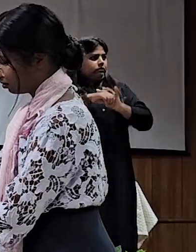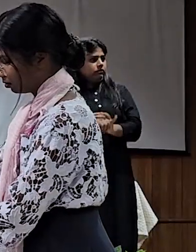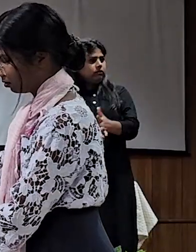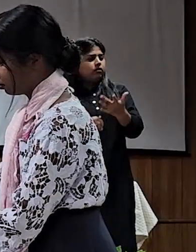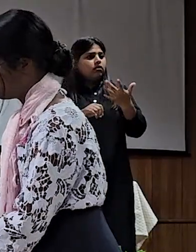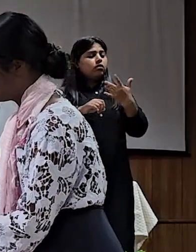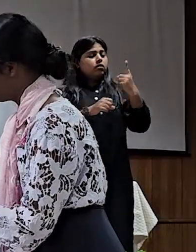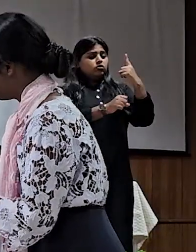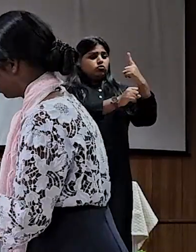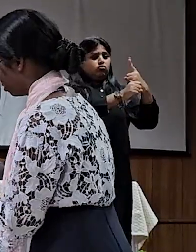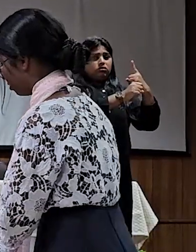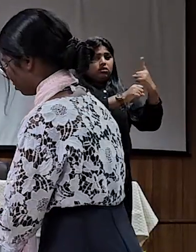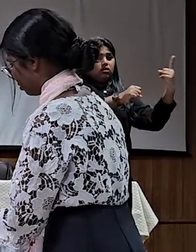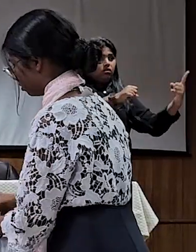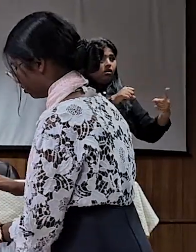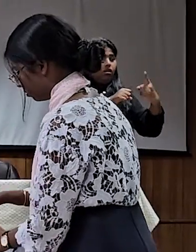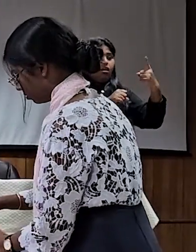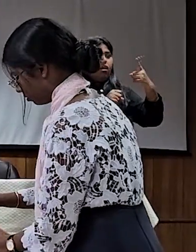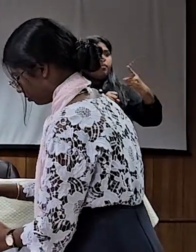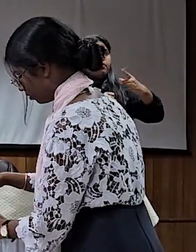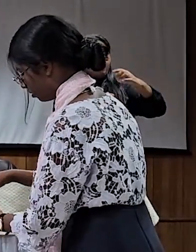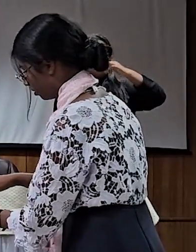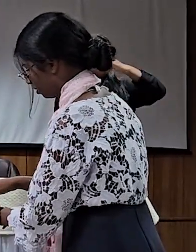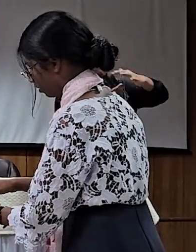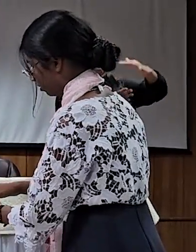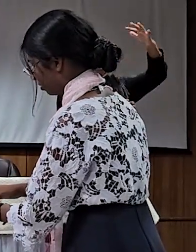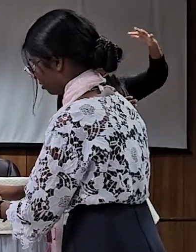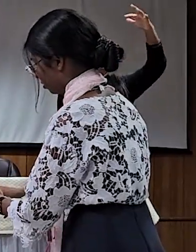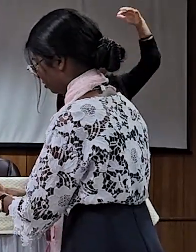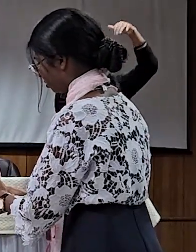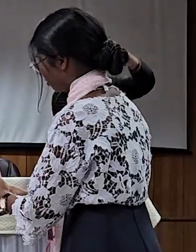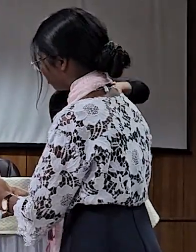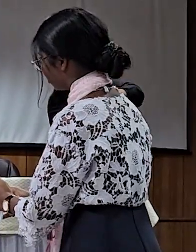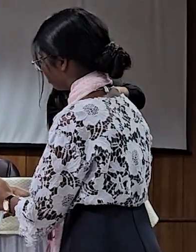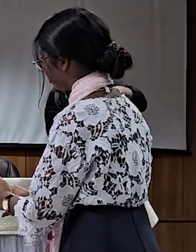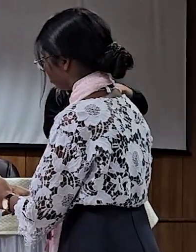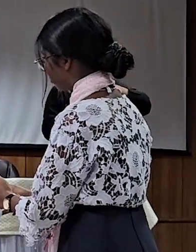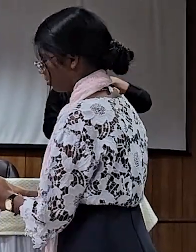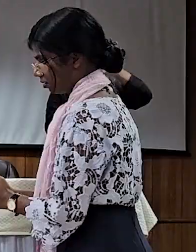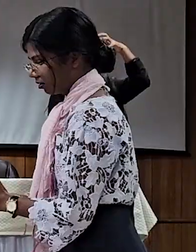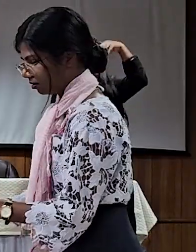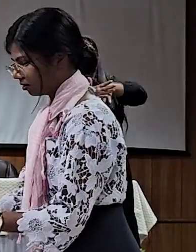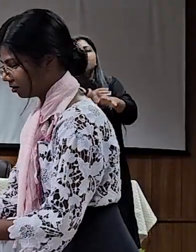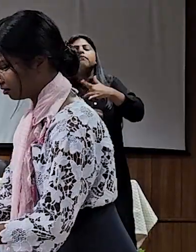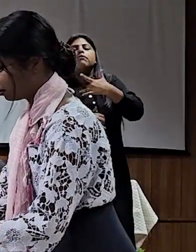उसका हाथ जग में डालती है और उसे पानी महसूस करने देती है